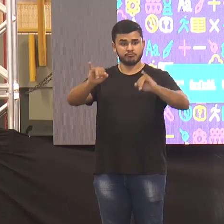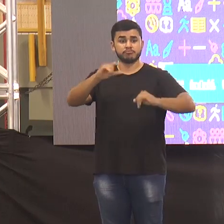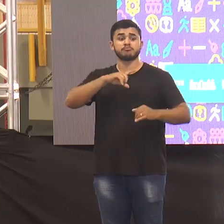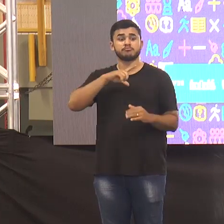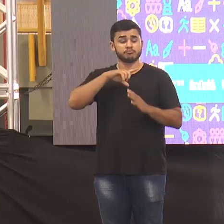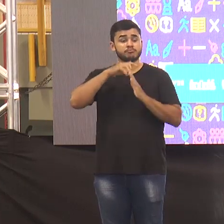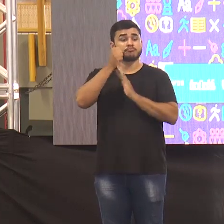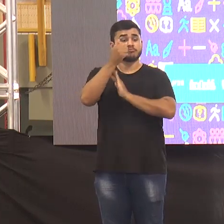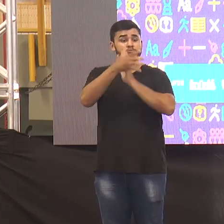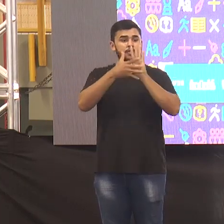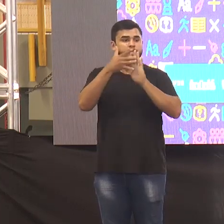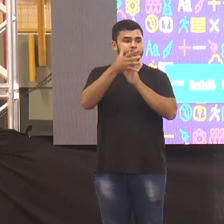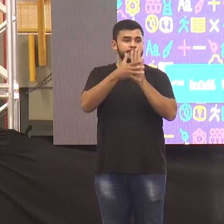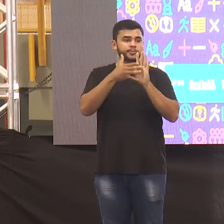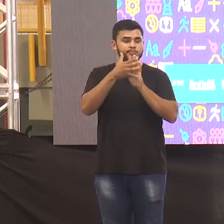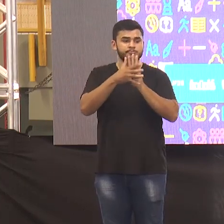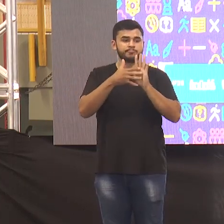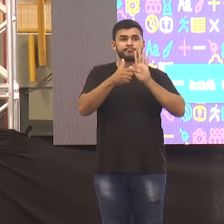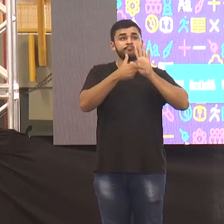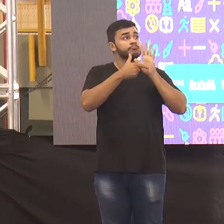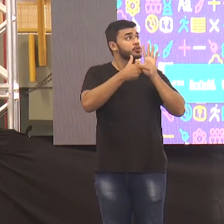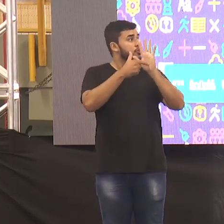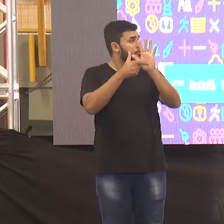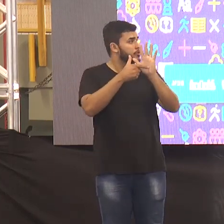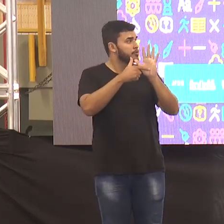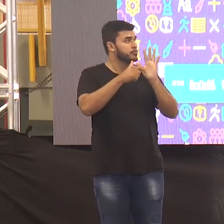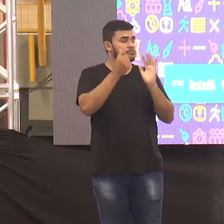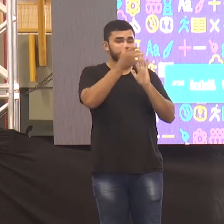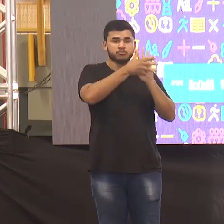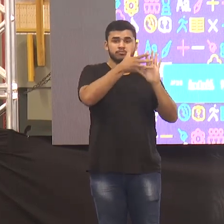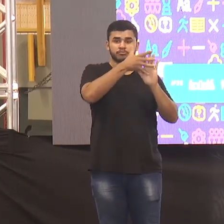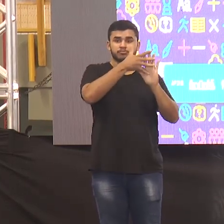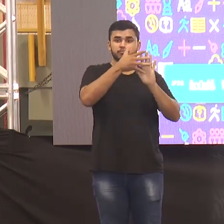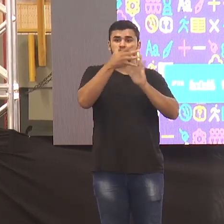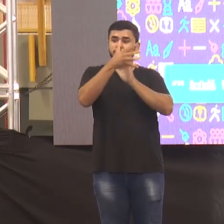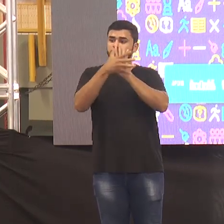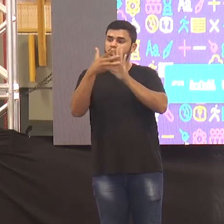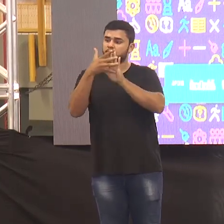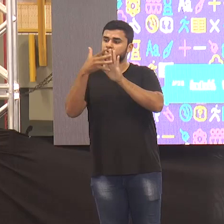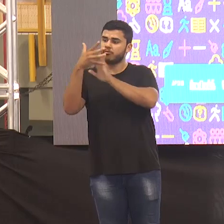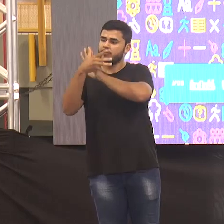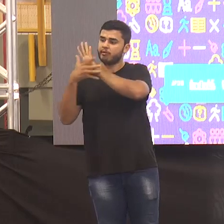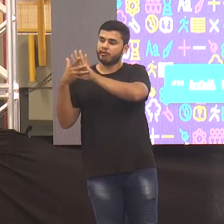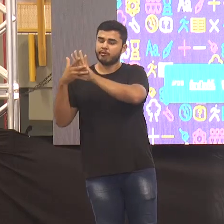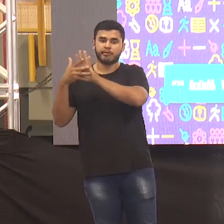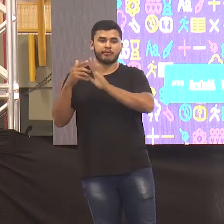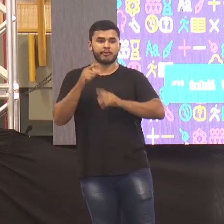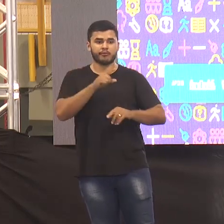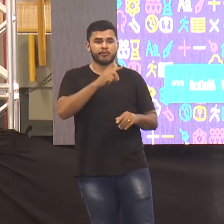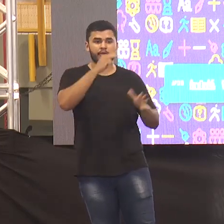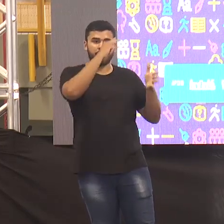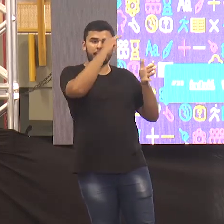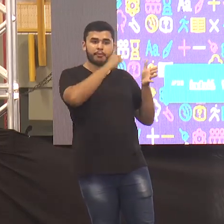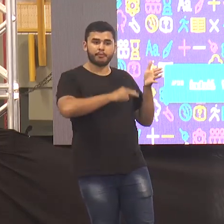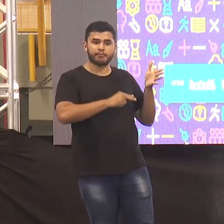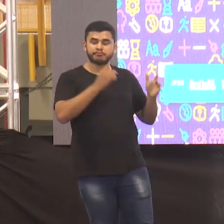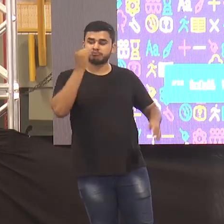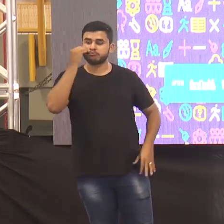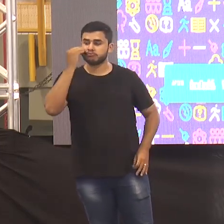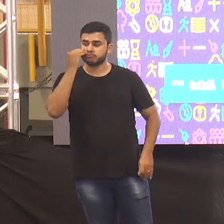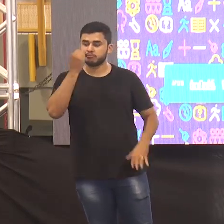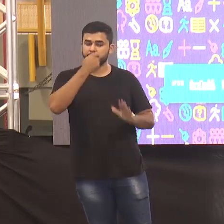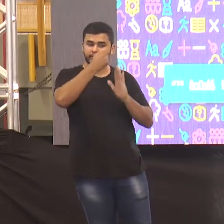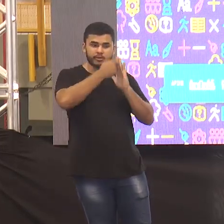grandes, então não dá para a gente colocar aqui 2, 3 textos no PowerPoint para você dar uma lida para fazer